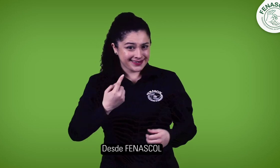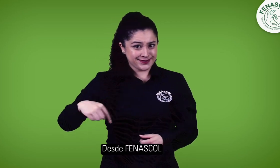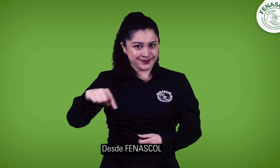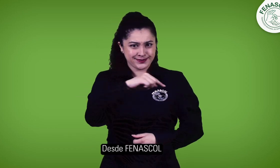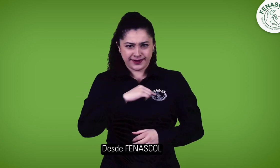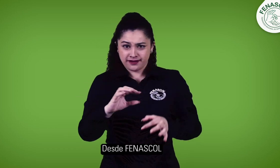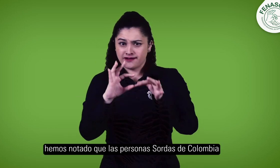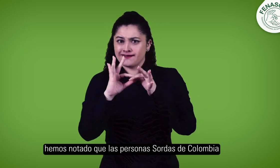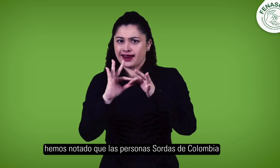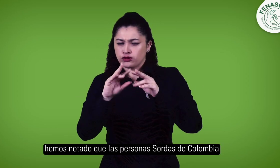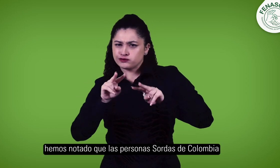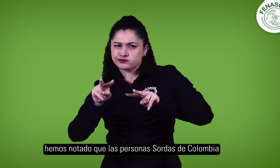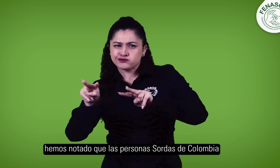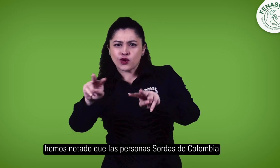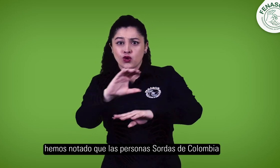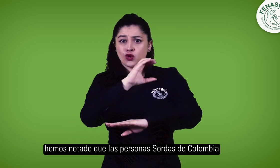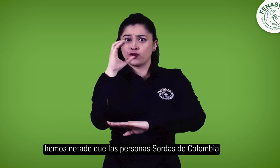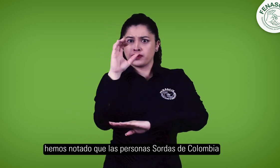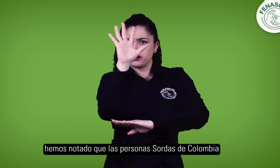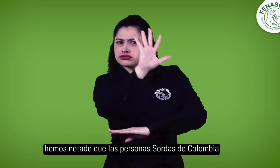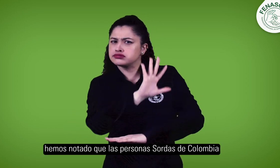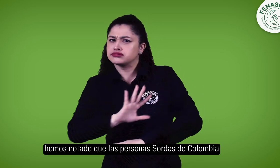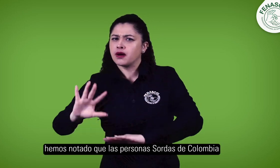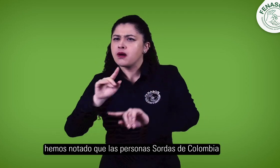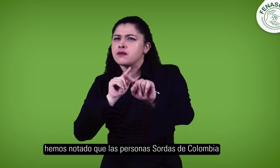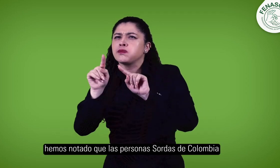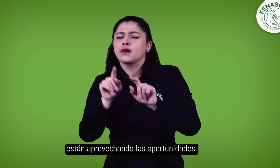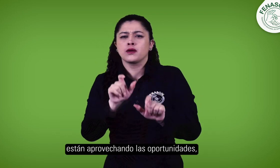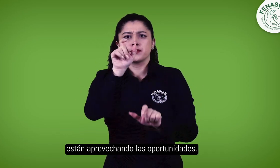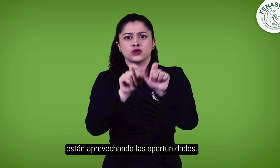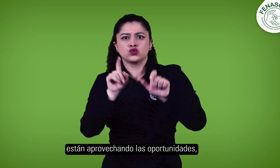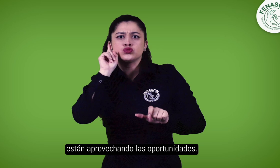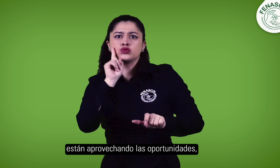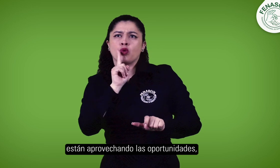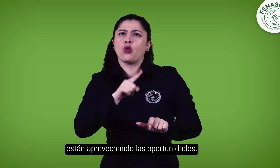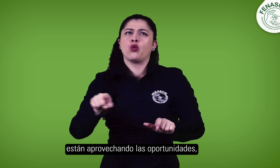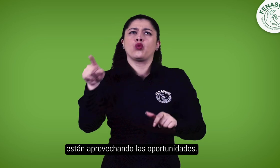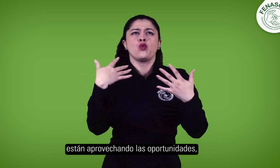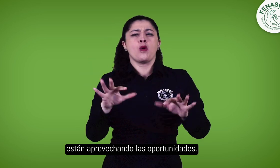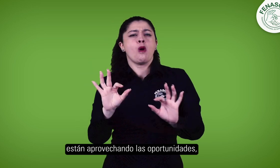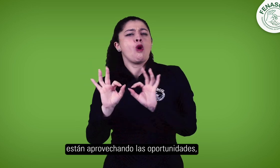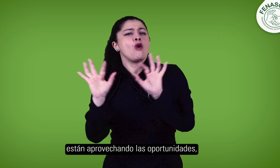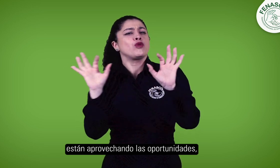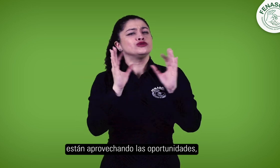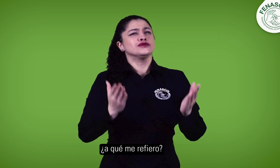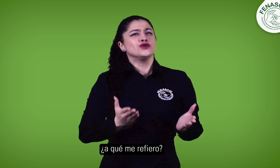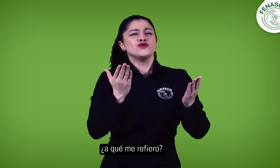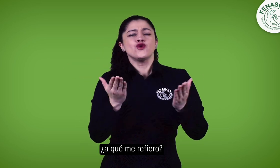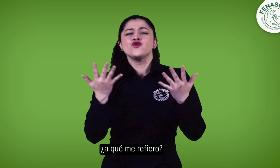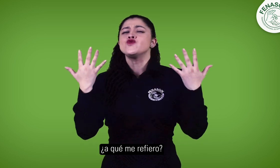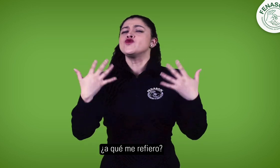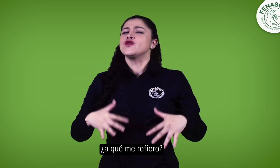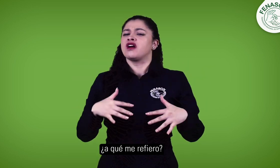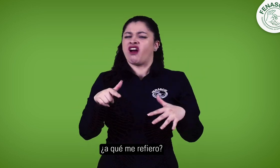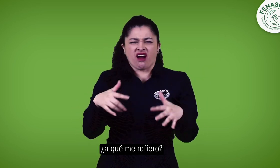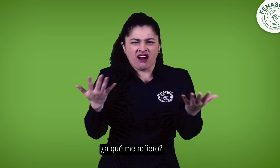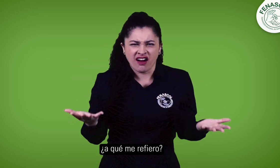Desde FENASCOL hemos notado que las personas sordas de Colombia están aprovechando las oportunidades. ¿A qué me refiero?